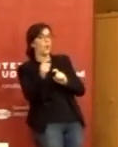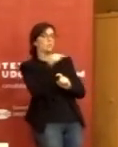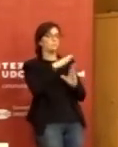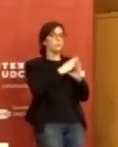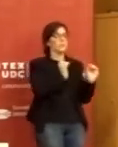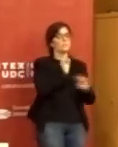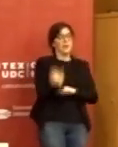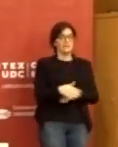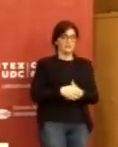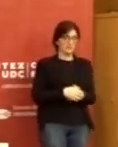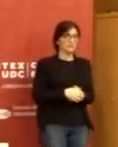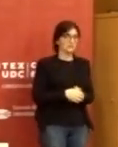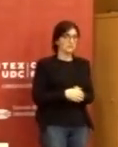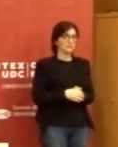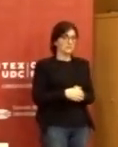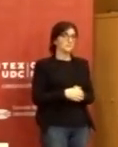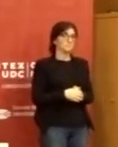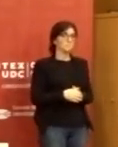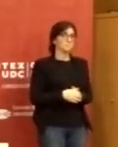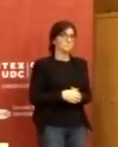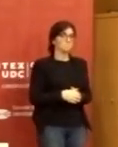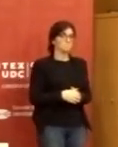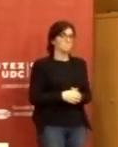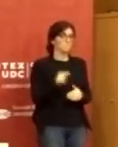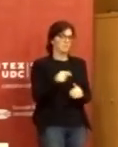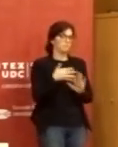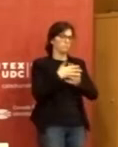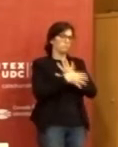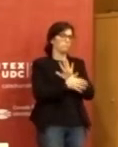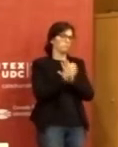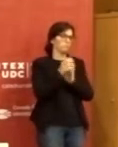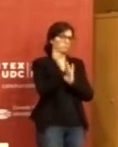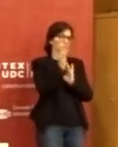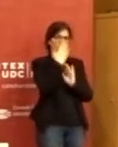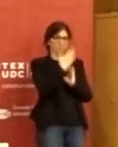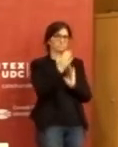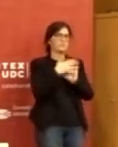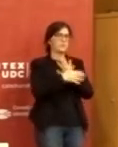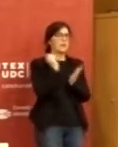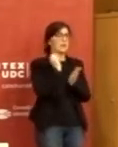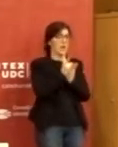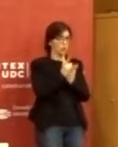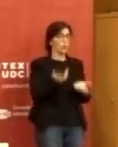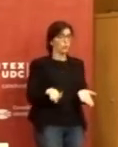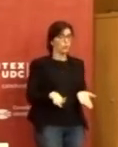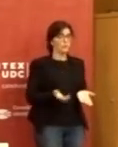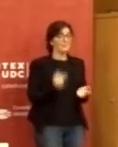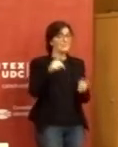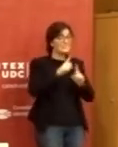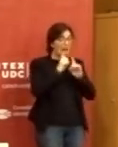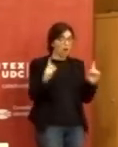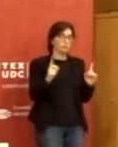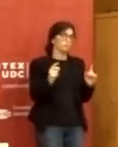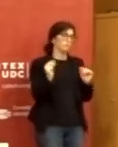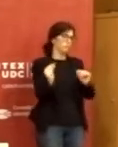¿no? Y desde luego eso es un reto. Ha habido este año un enorme